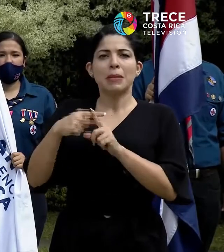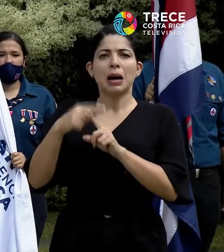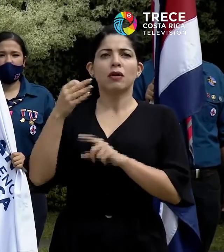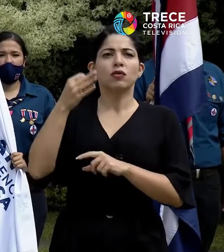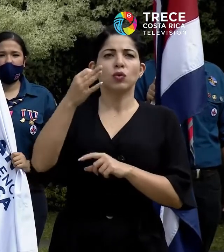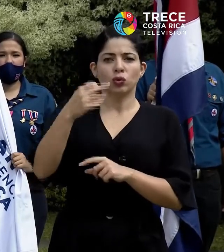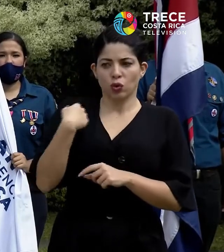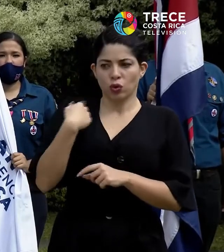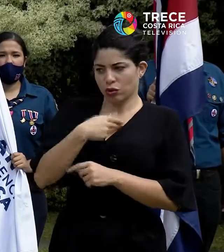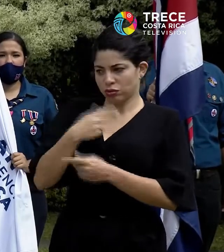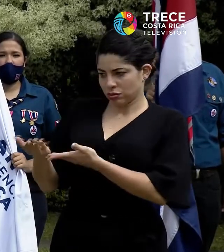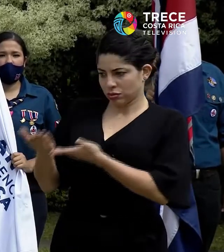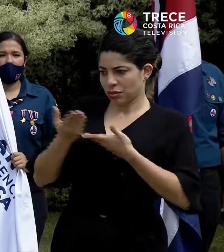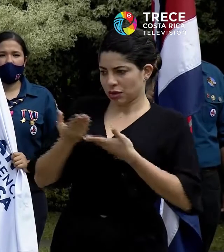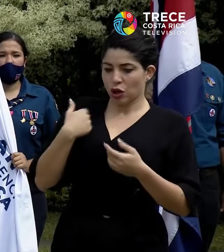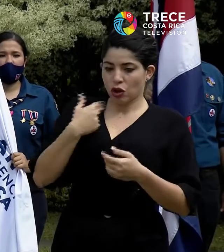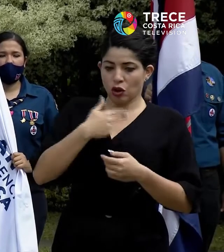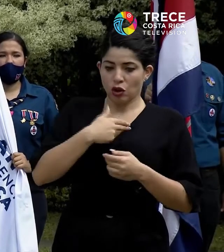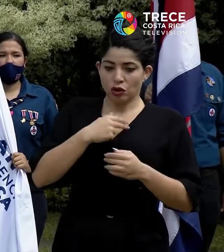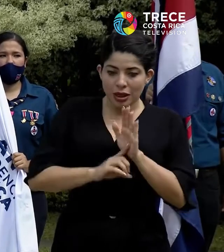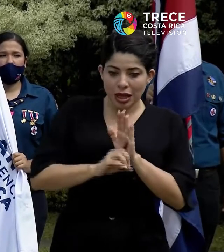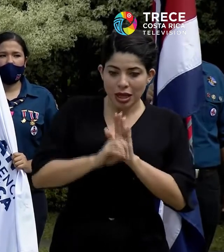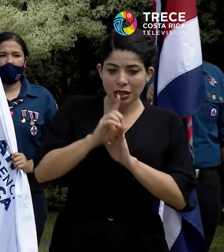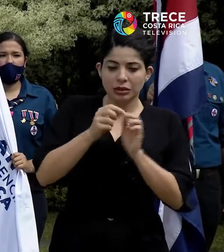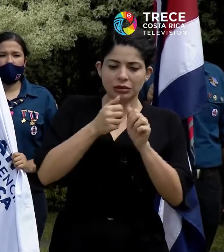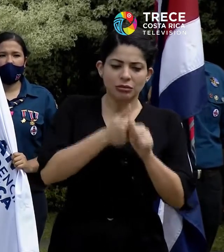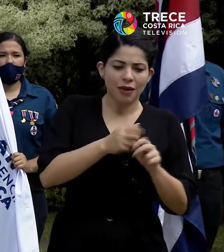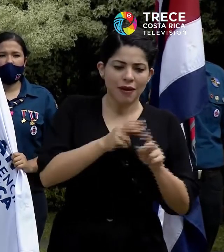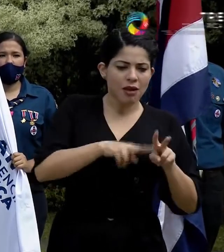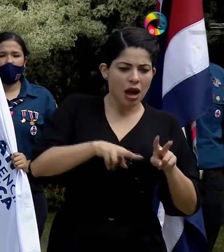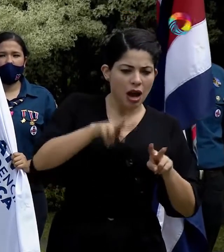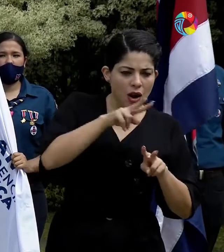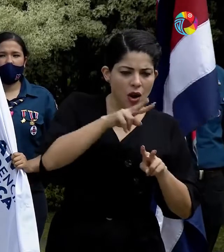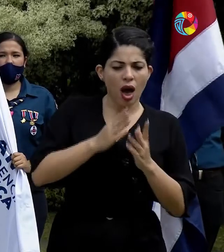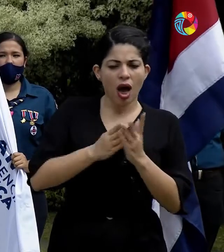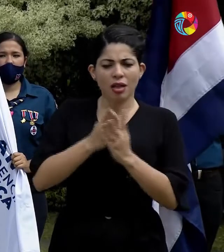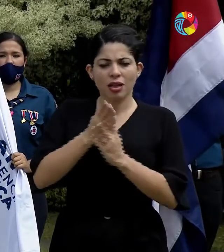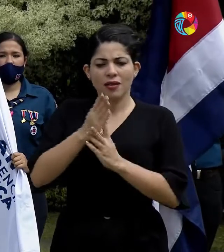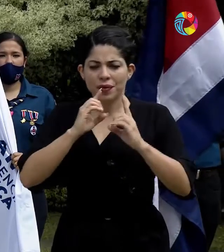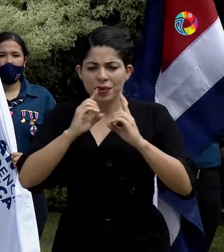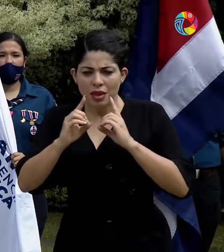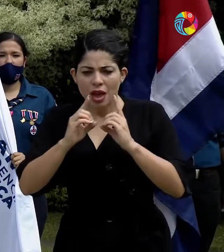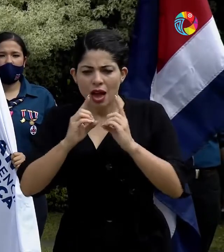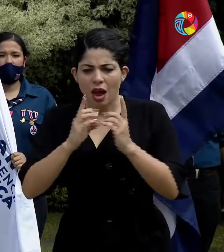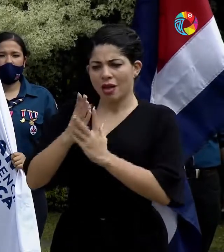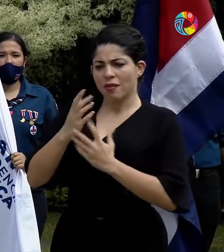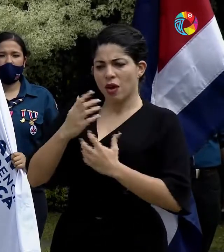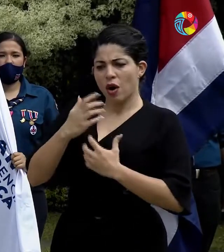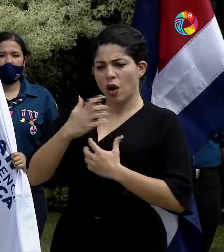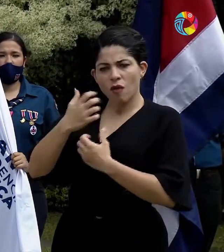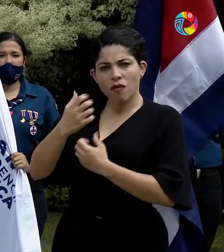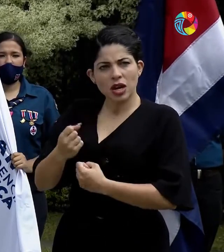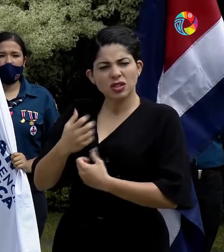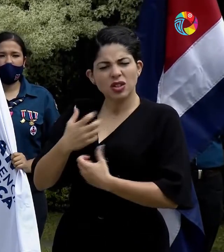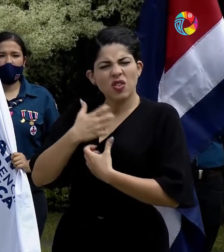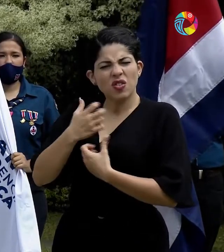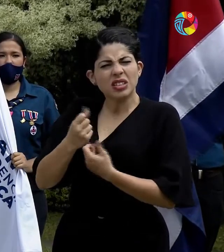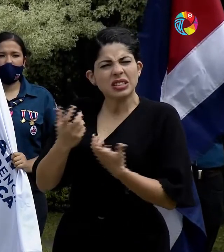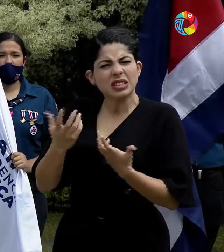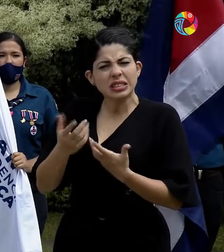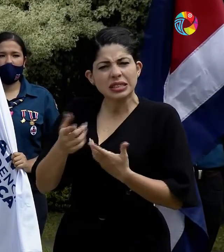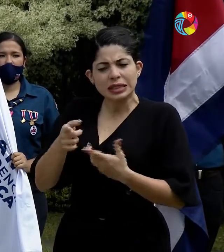de construir nuestra convivencia a partir de valores civilistas, de diálogo y de la confianza en una institucionalidad